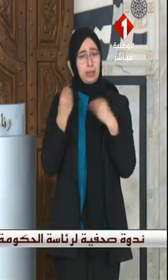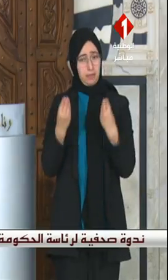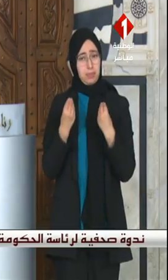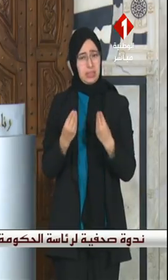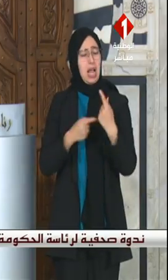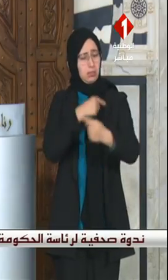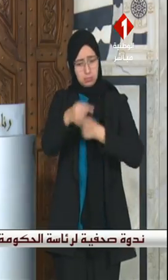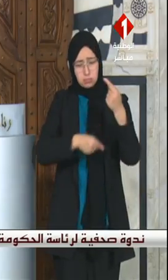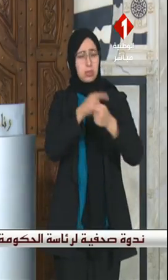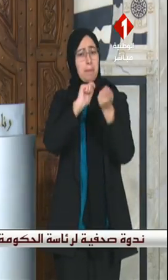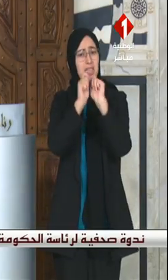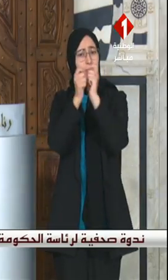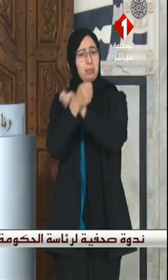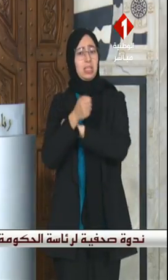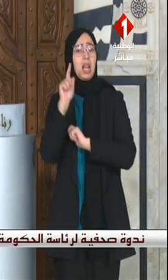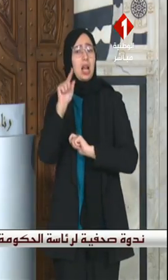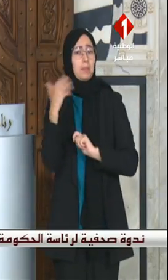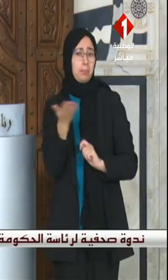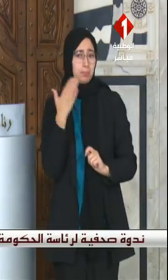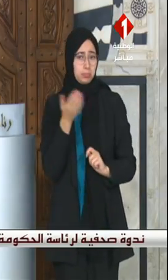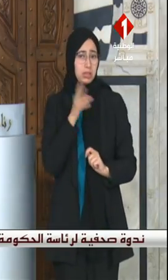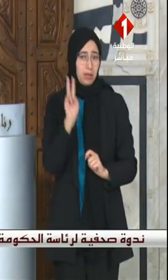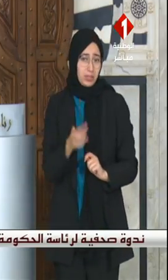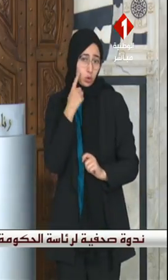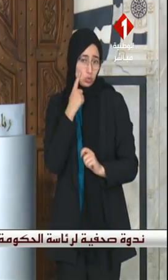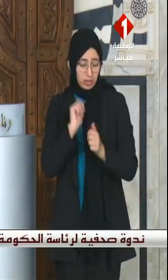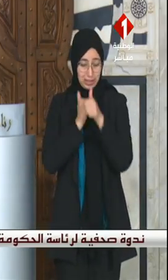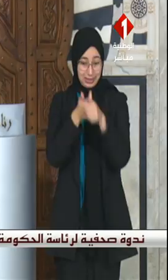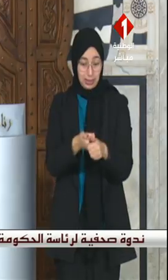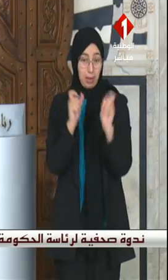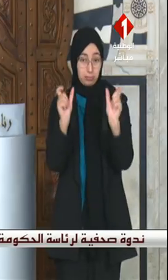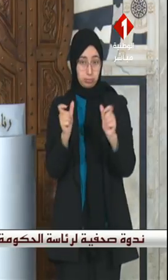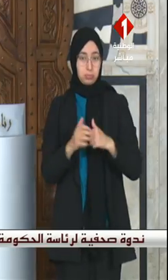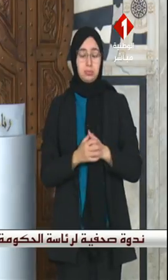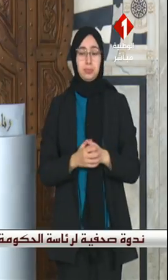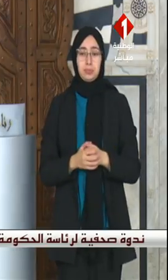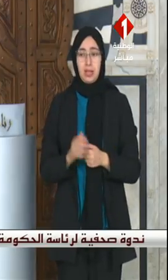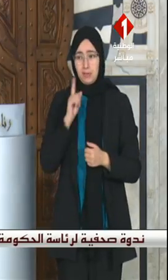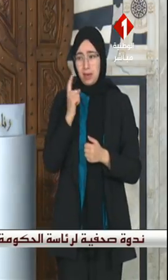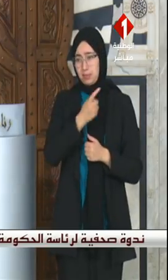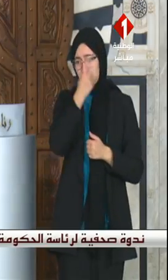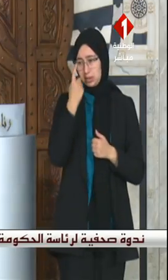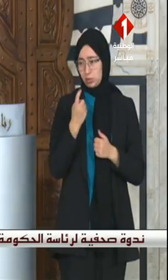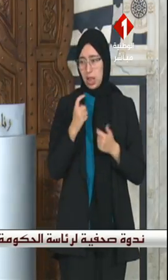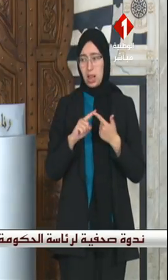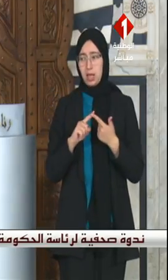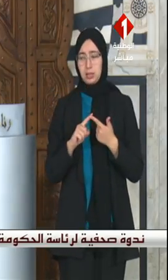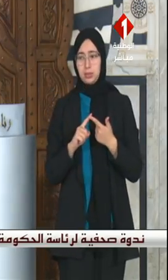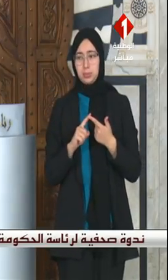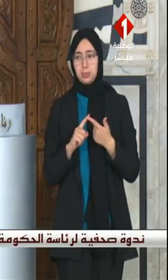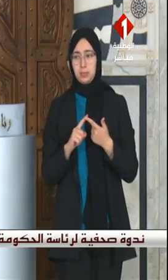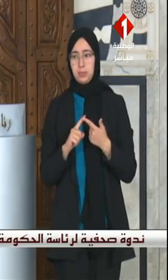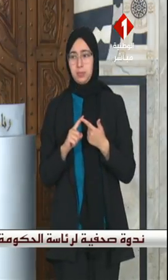ومازال متطور واحنا قاعدين معناتها نتابعوا فيه. سالتني السؤال الاول على